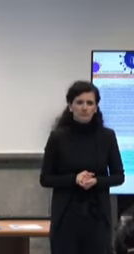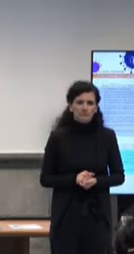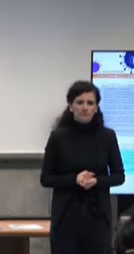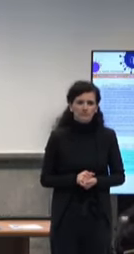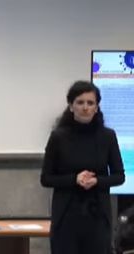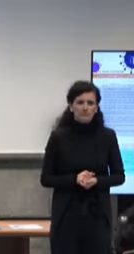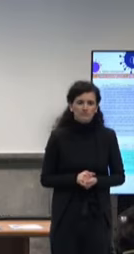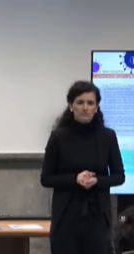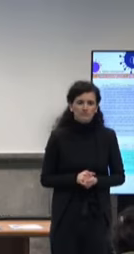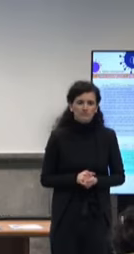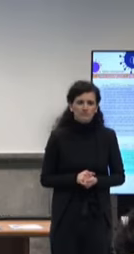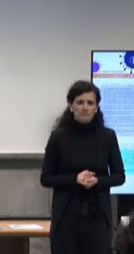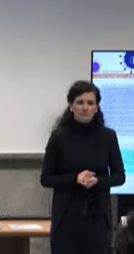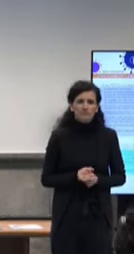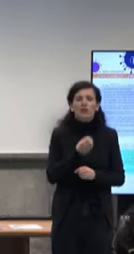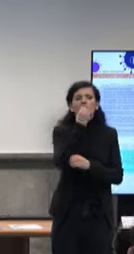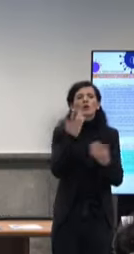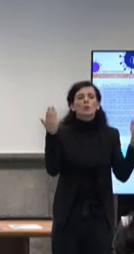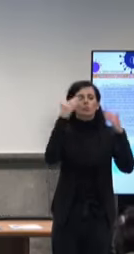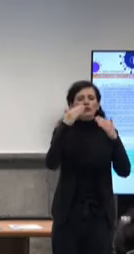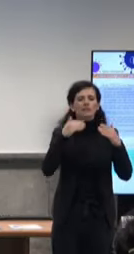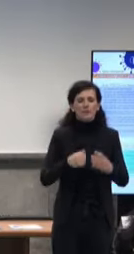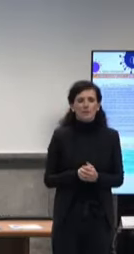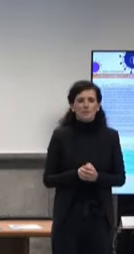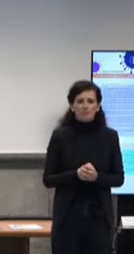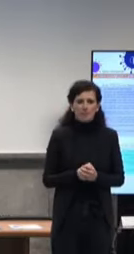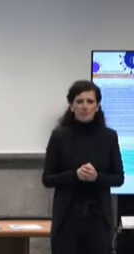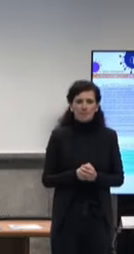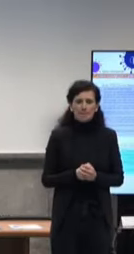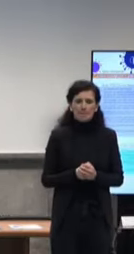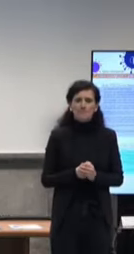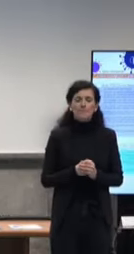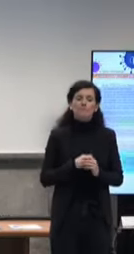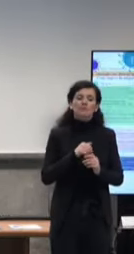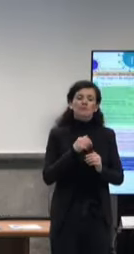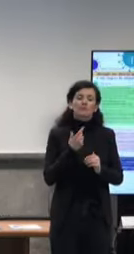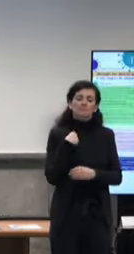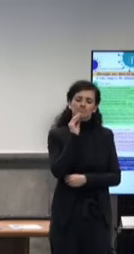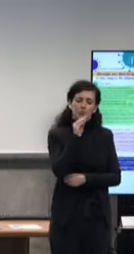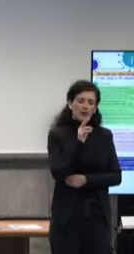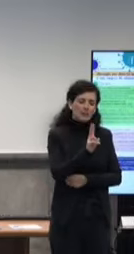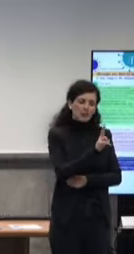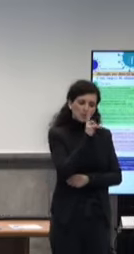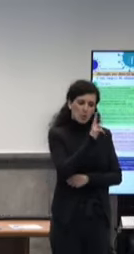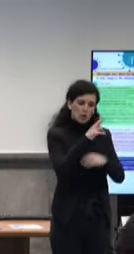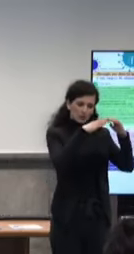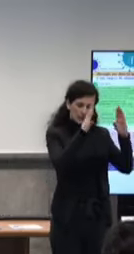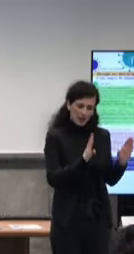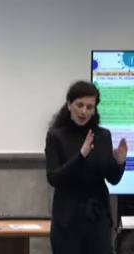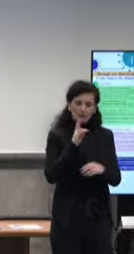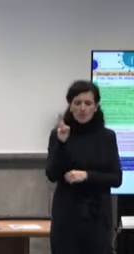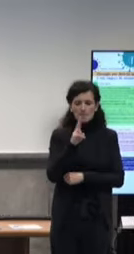buonasera buonasera allora il tema è morti a casa e morti nelle residenze